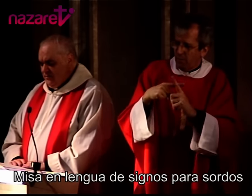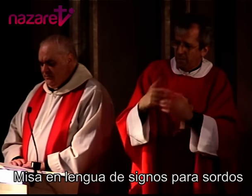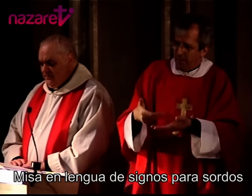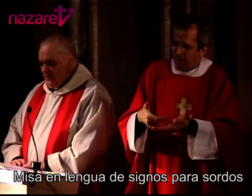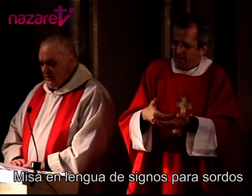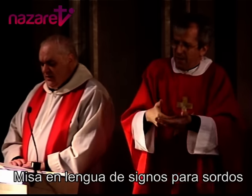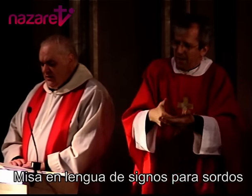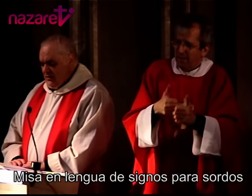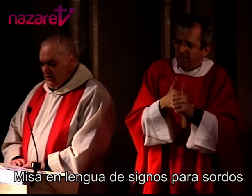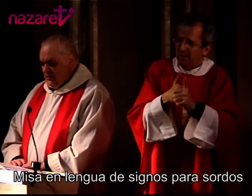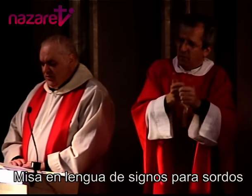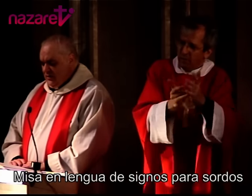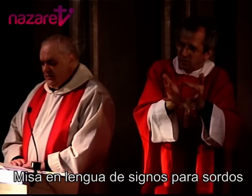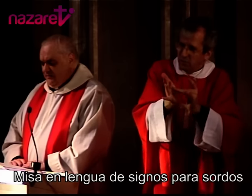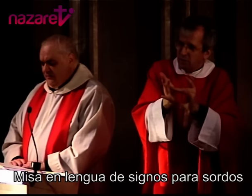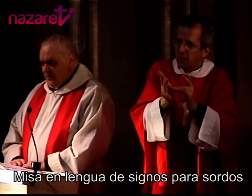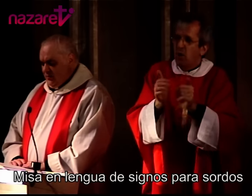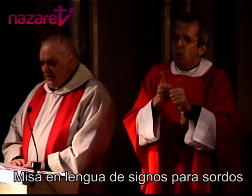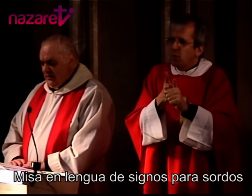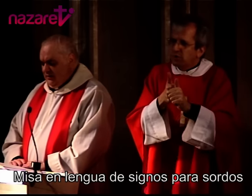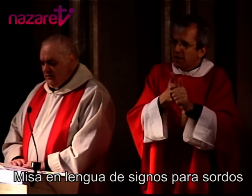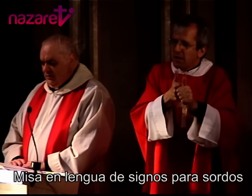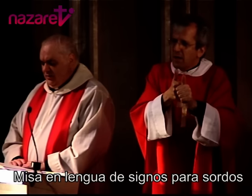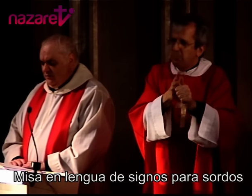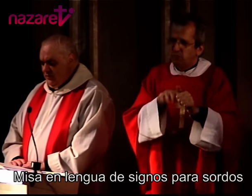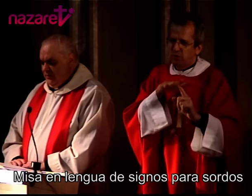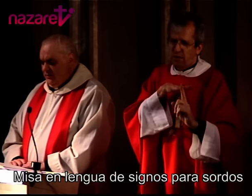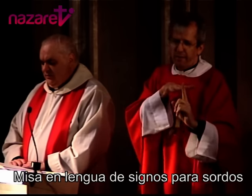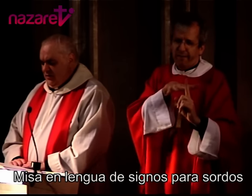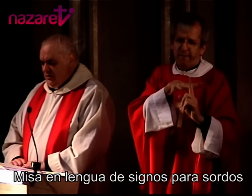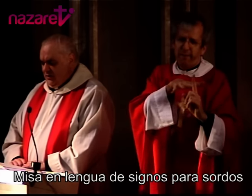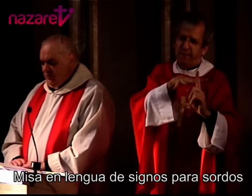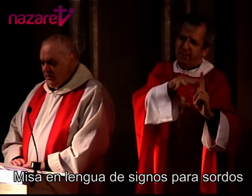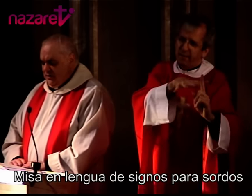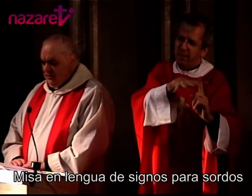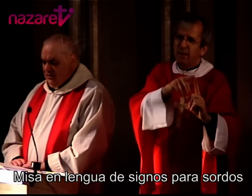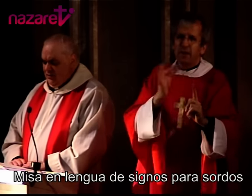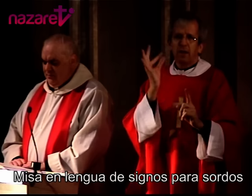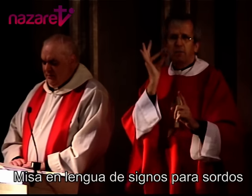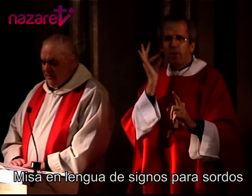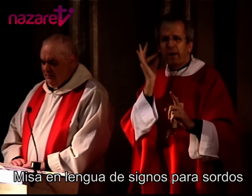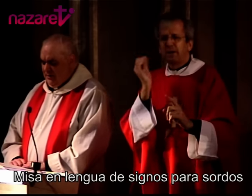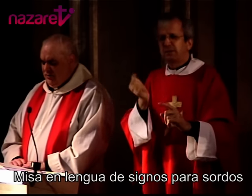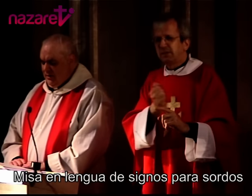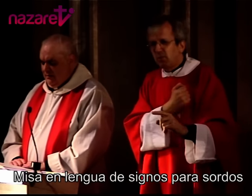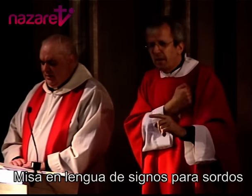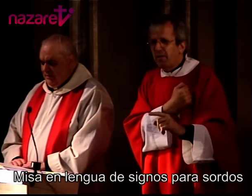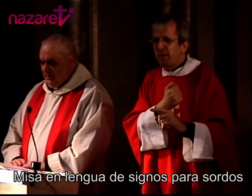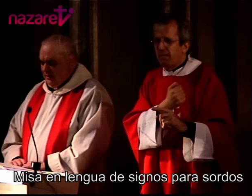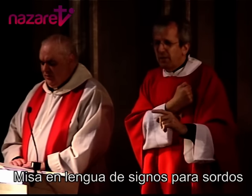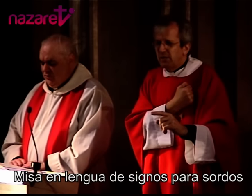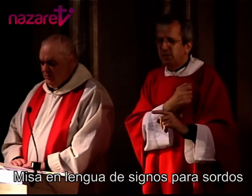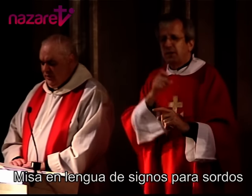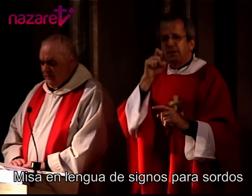Jesús. Lo seguía un gran gentío del pueblo y de mujeres que se golpeaban el pecho y